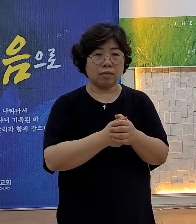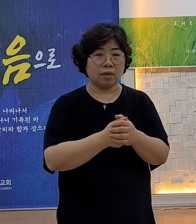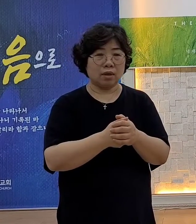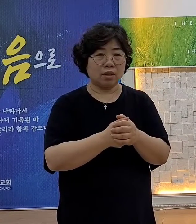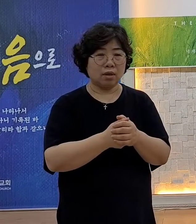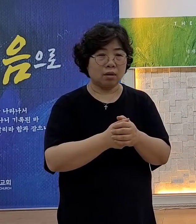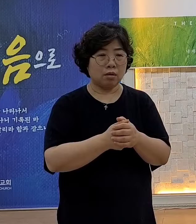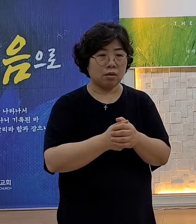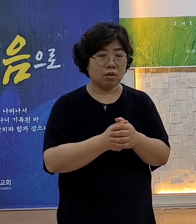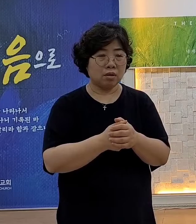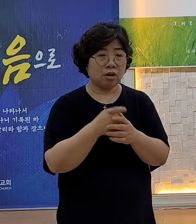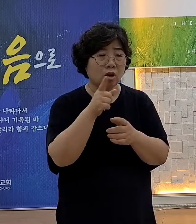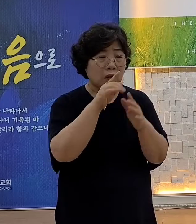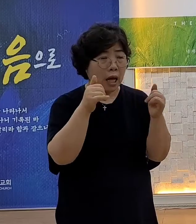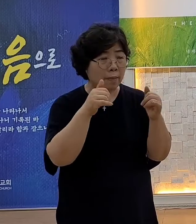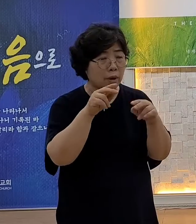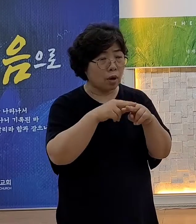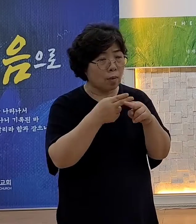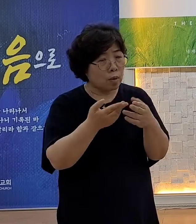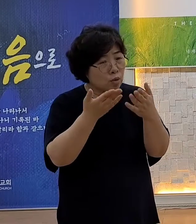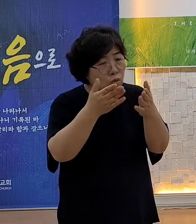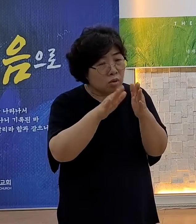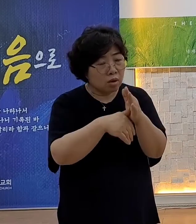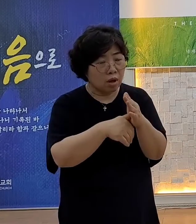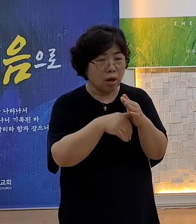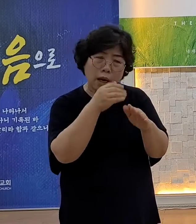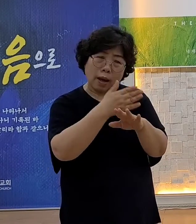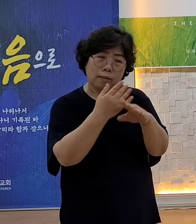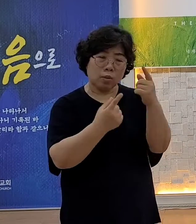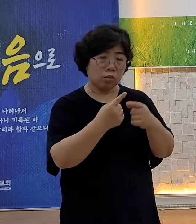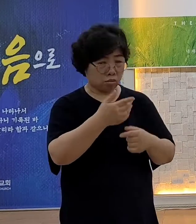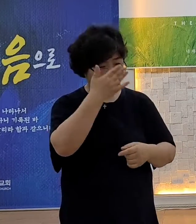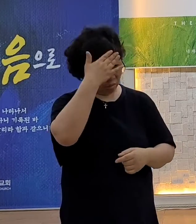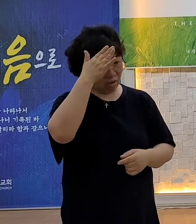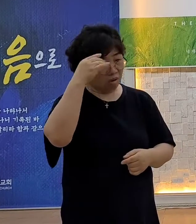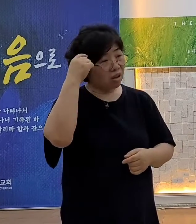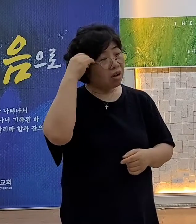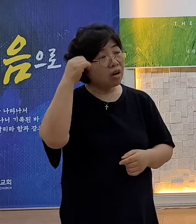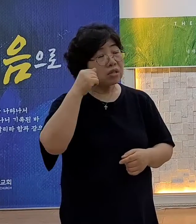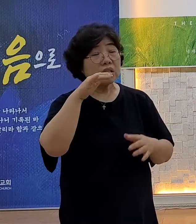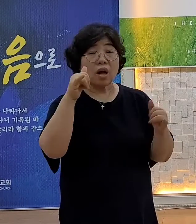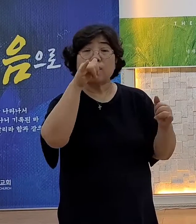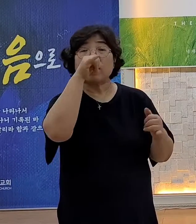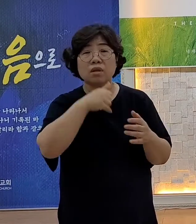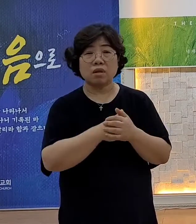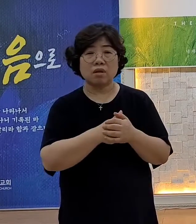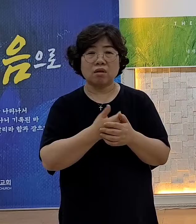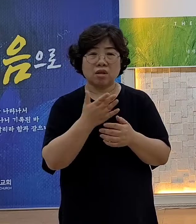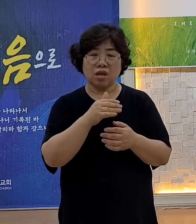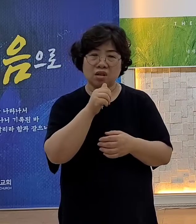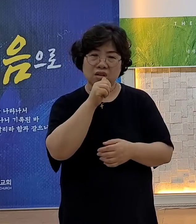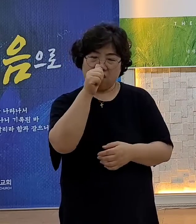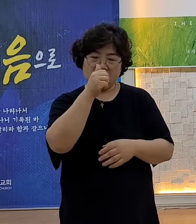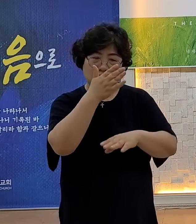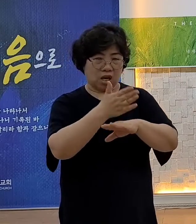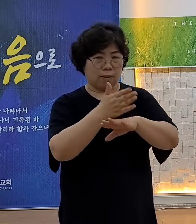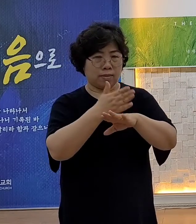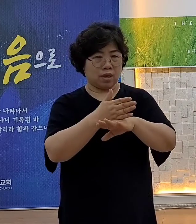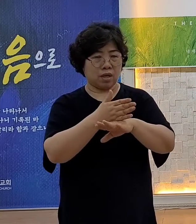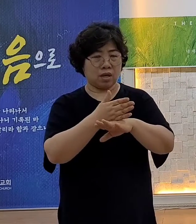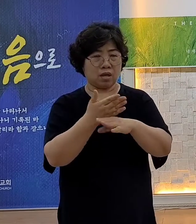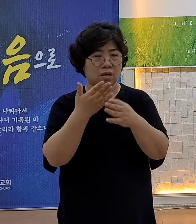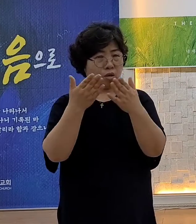뭐 별로 이렇게 감사하게 안 생각하고 당연하게 생각하는 사람이 있어요. 이런 사람들은 절대로 감사할 수